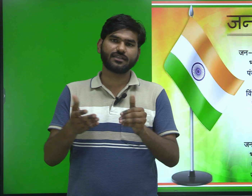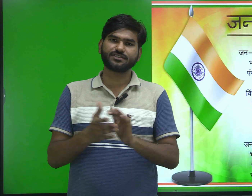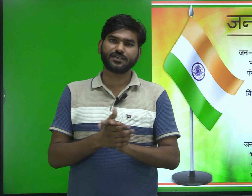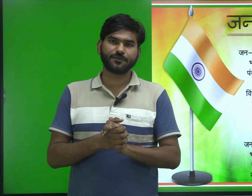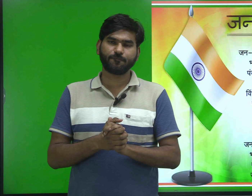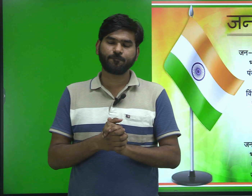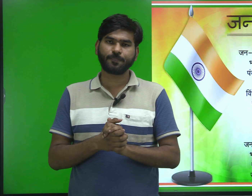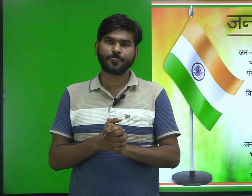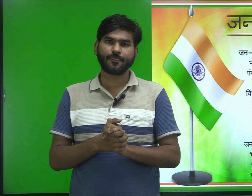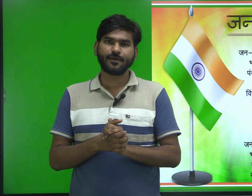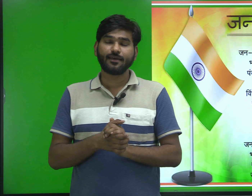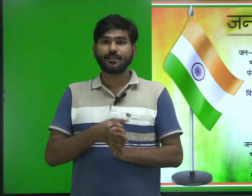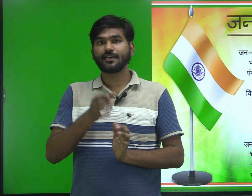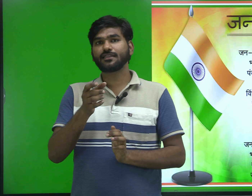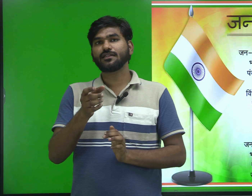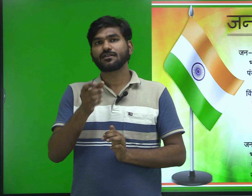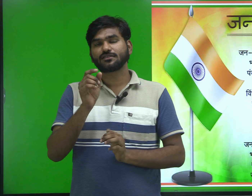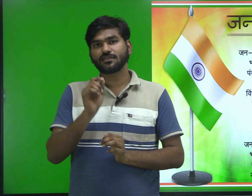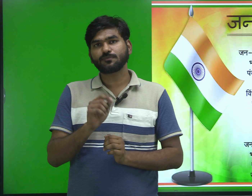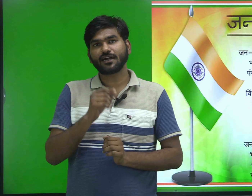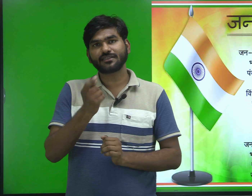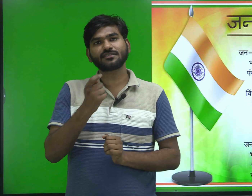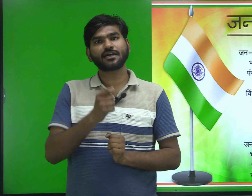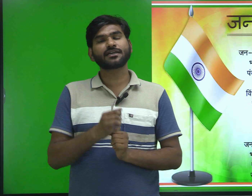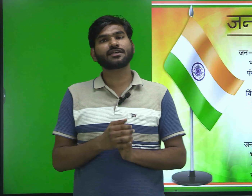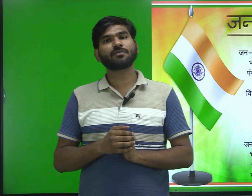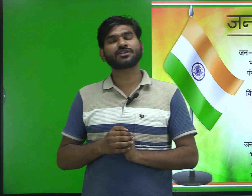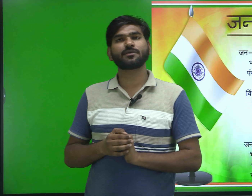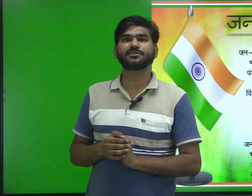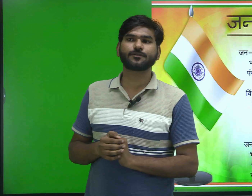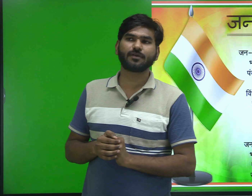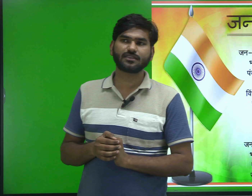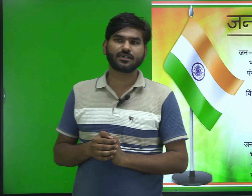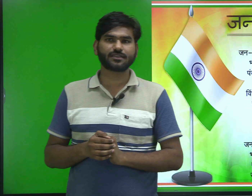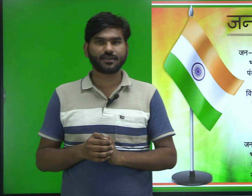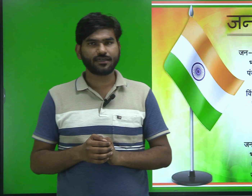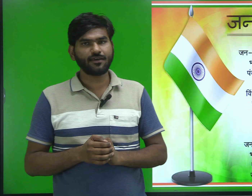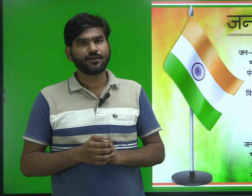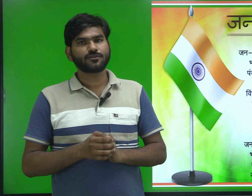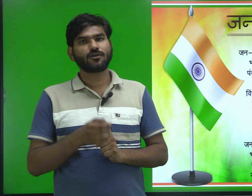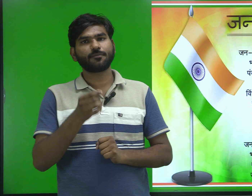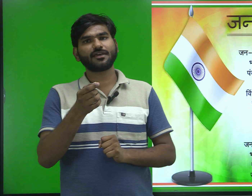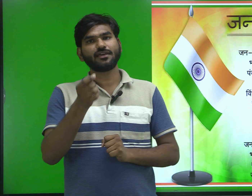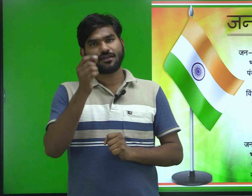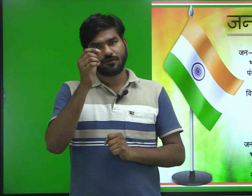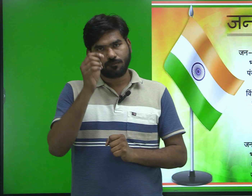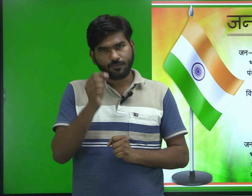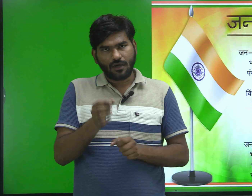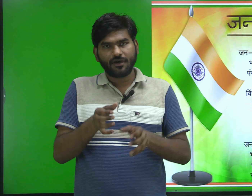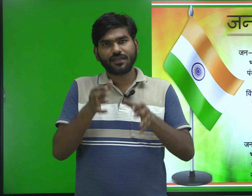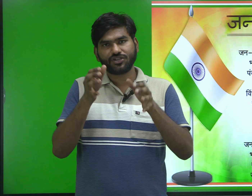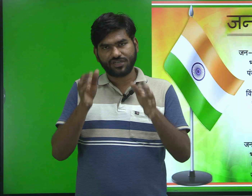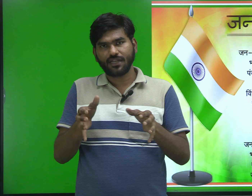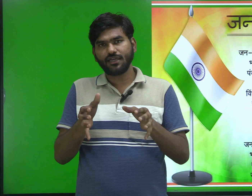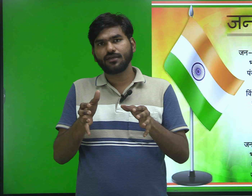चाहिए। लेकिन जब भारतीय सांकेतिक भाषा में जब हम बात करते हैं, तो हमें हमारे इशारे, जो